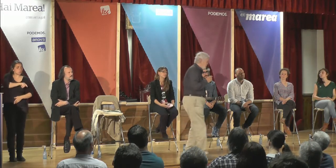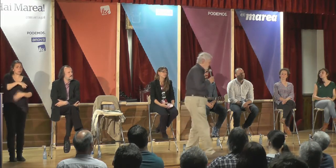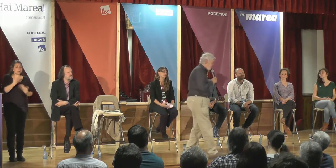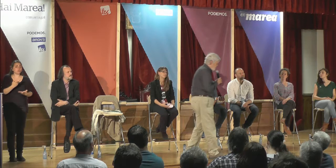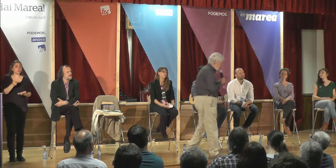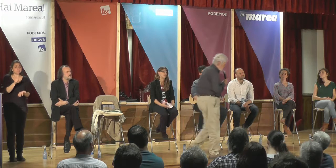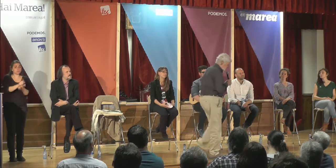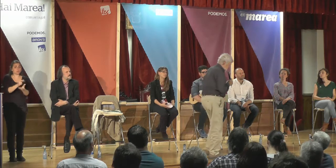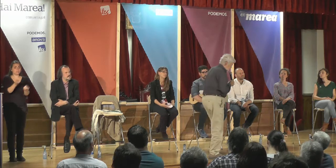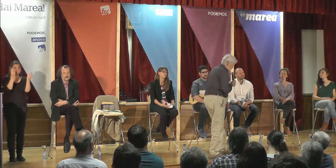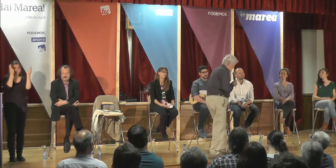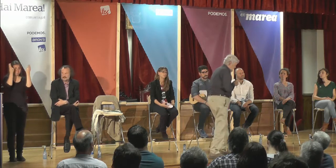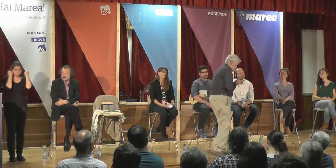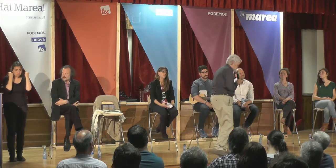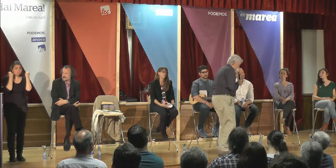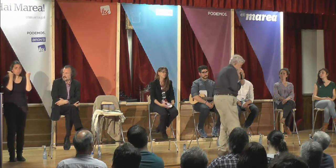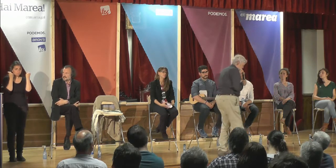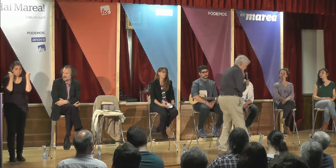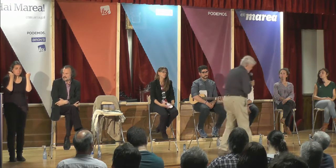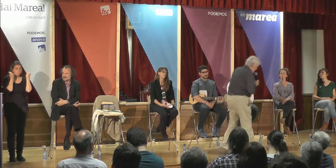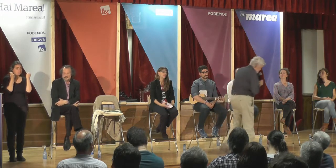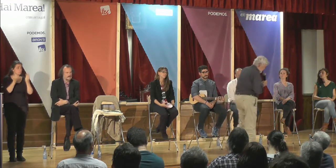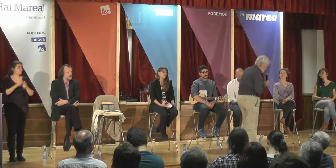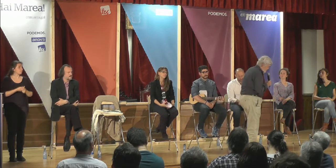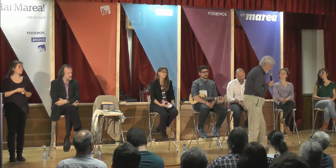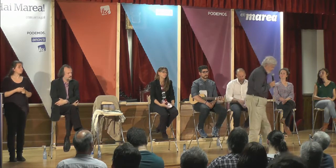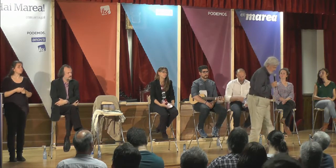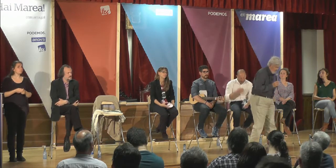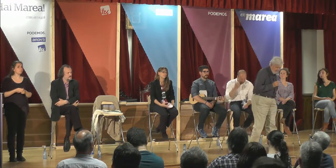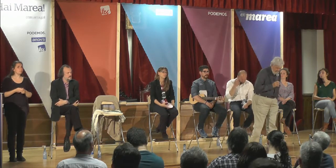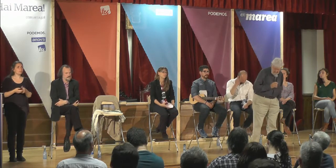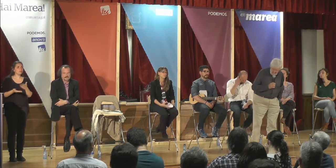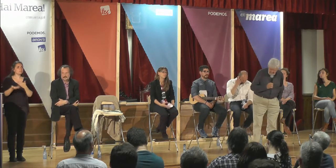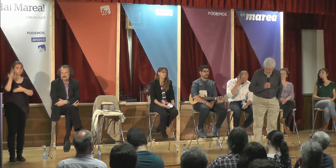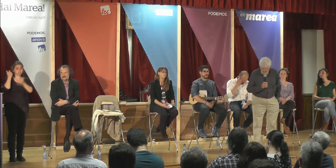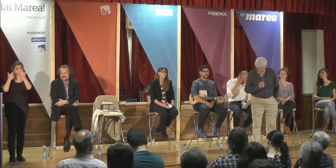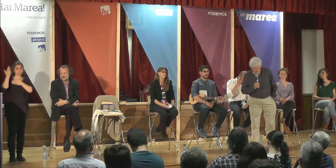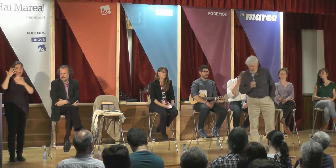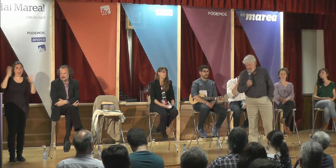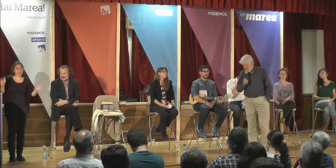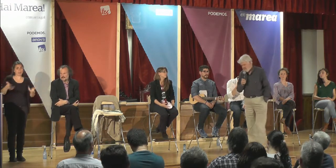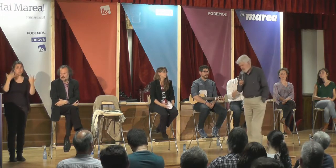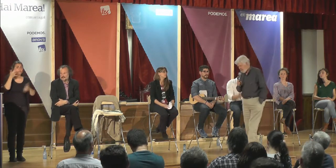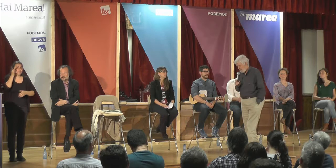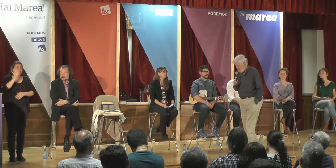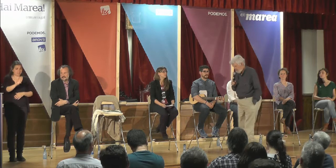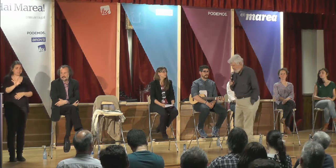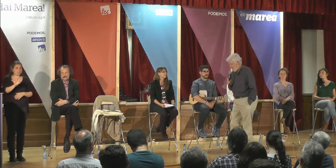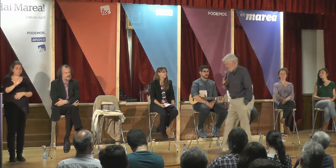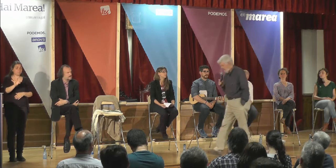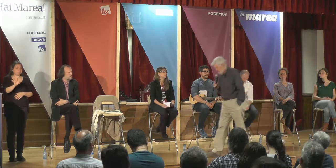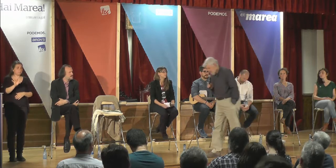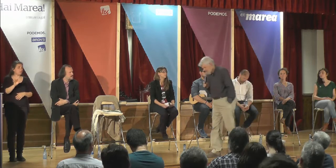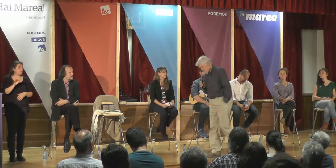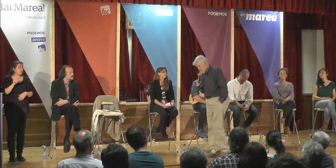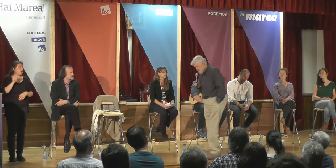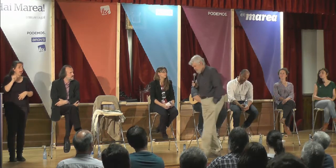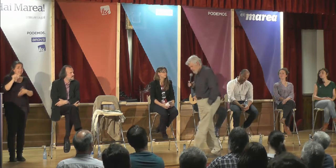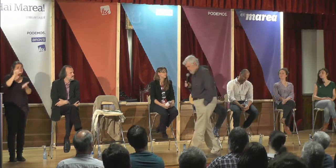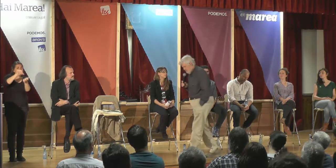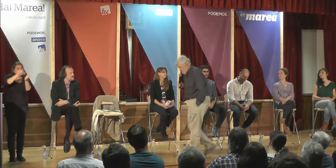da Revolución Francesa, a emerxencia da cidadanía en pé ten que saber que é